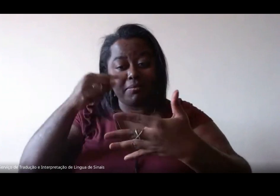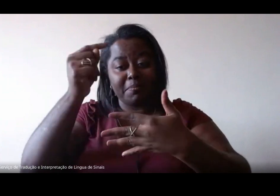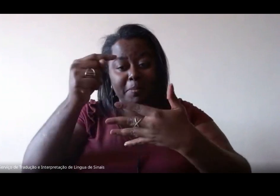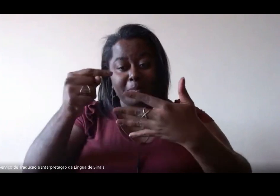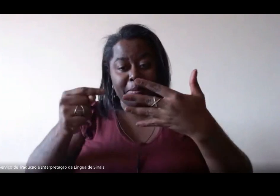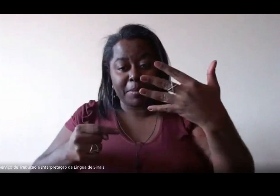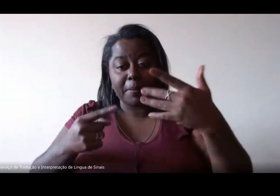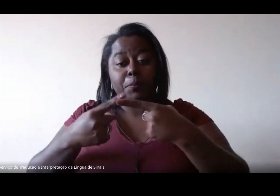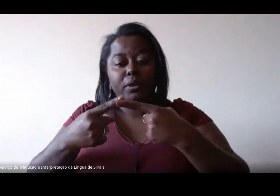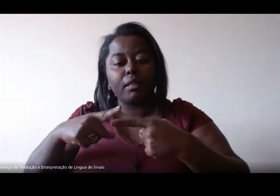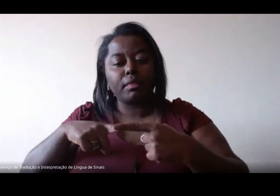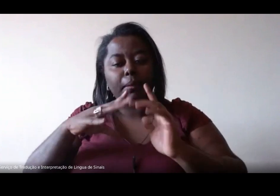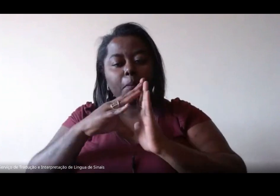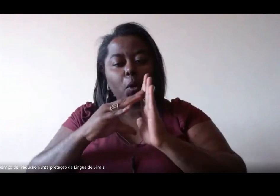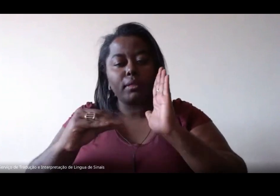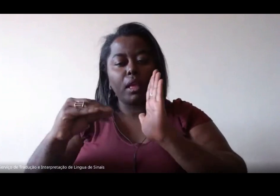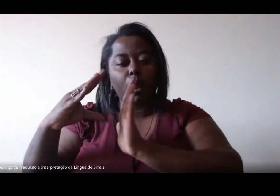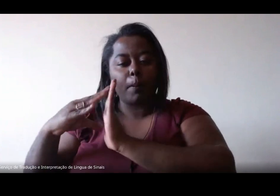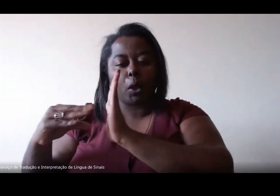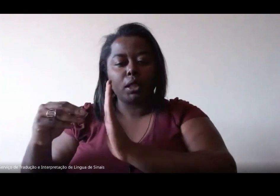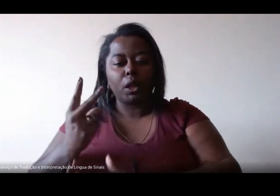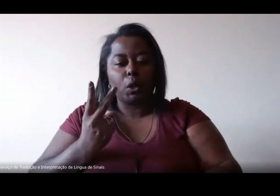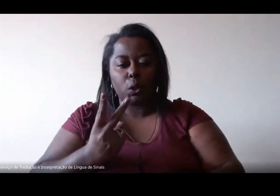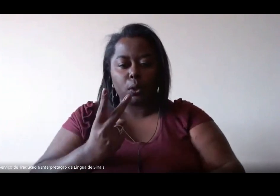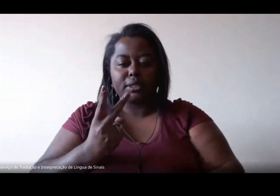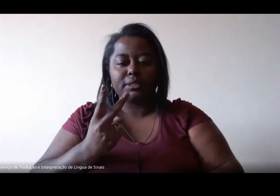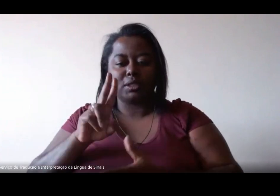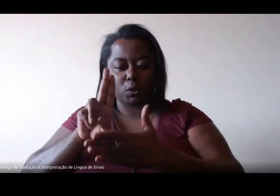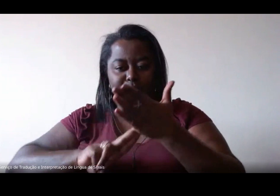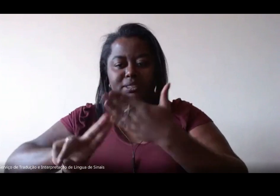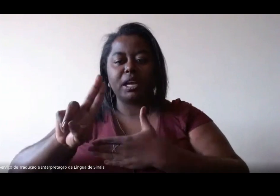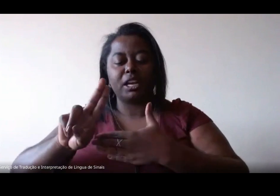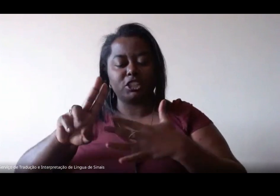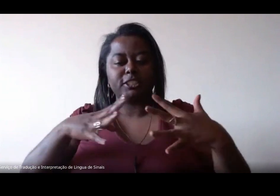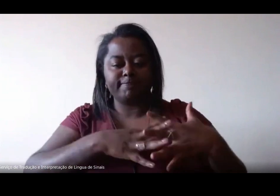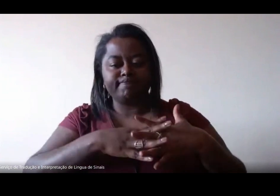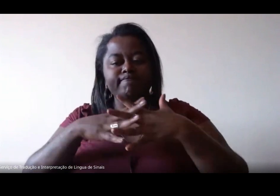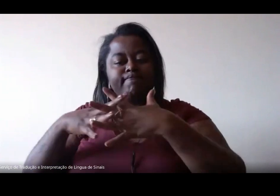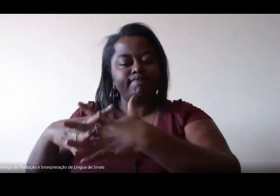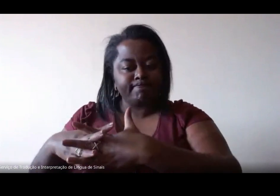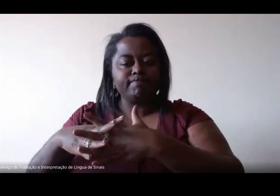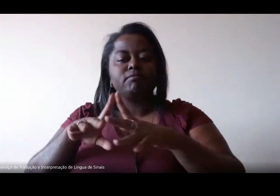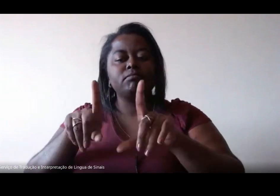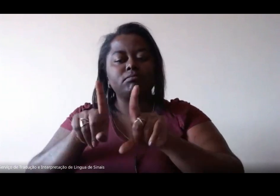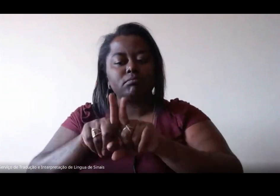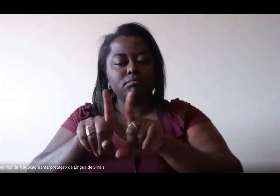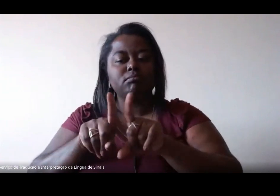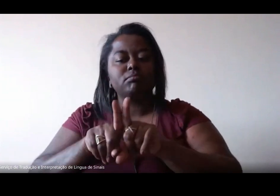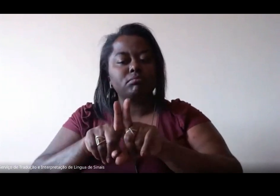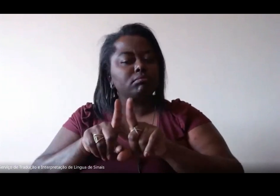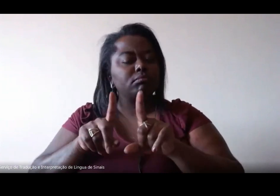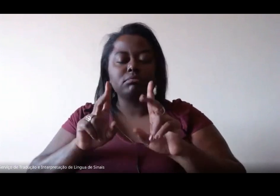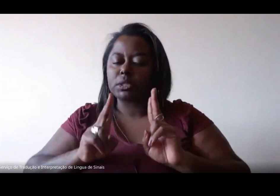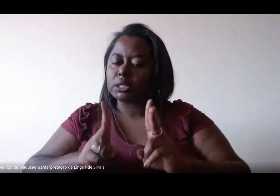Porque existem dois modelos de universidade que se confrontam como reflexo também do que acontece em todos os